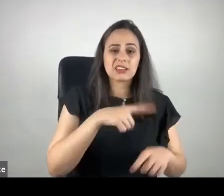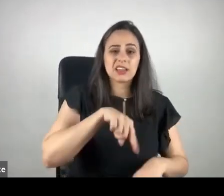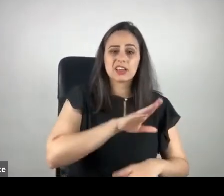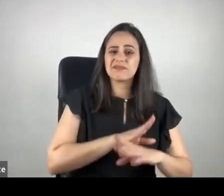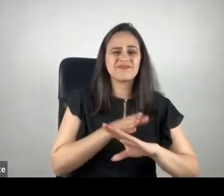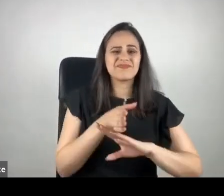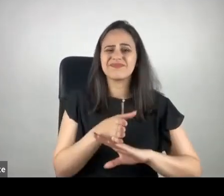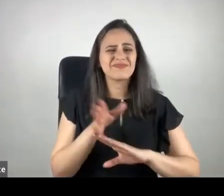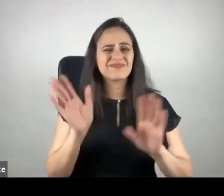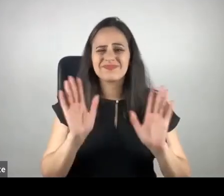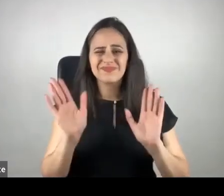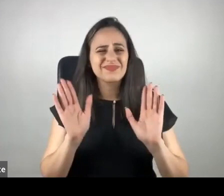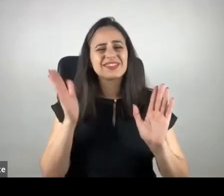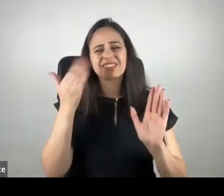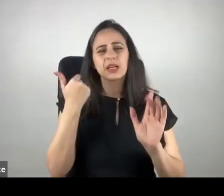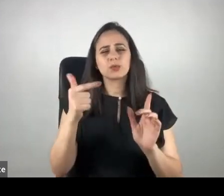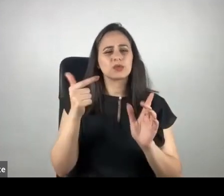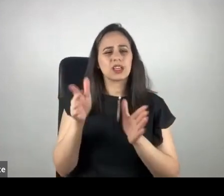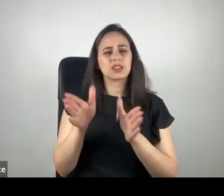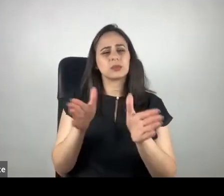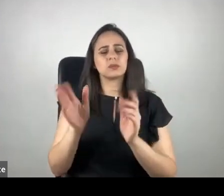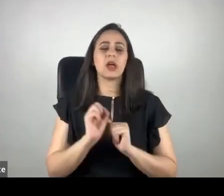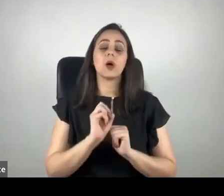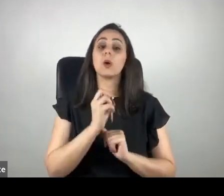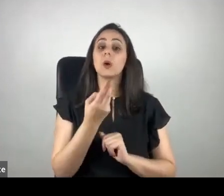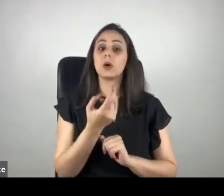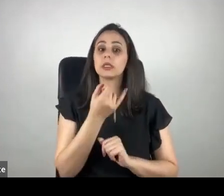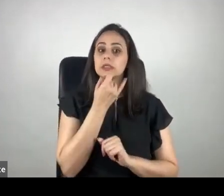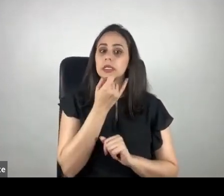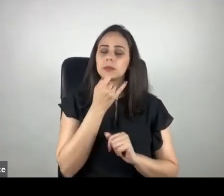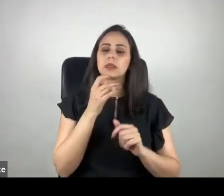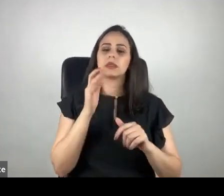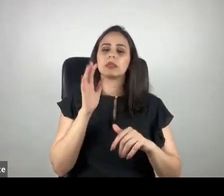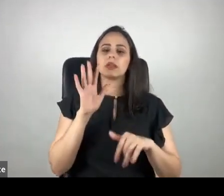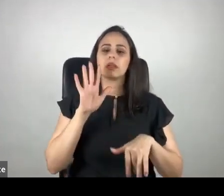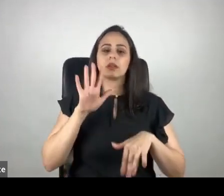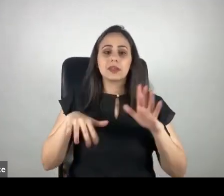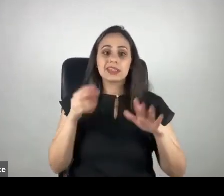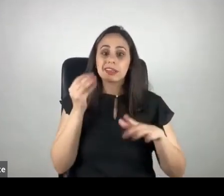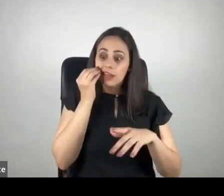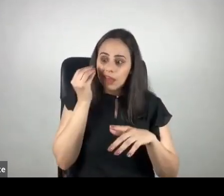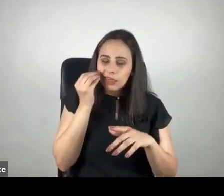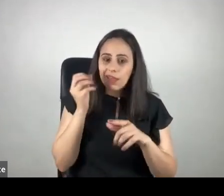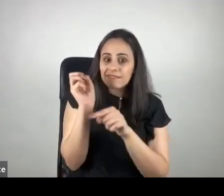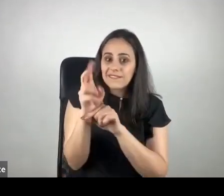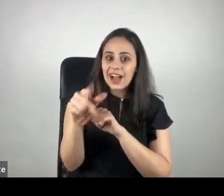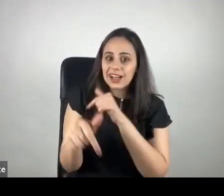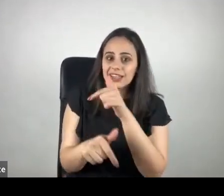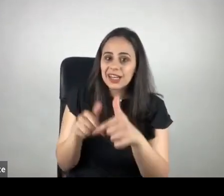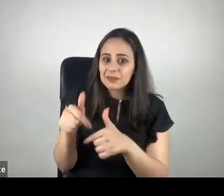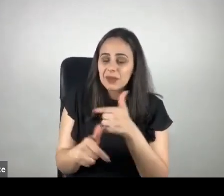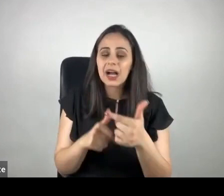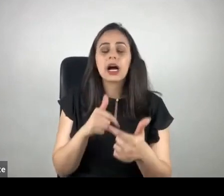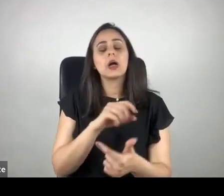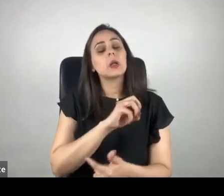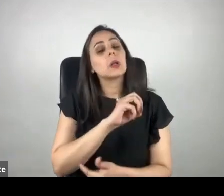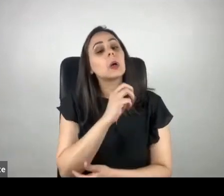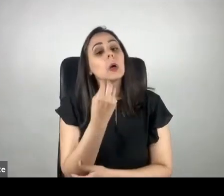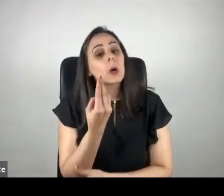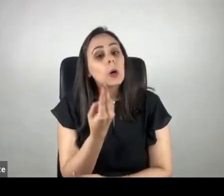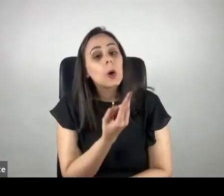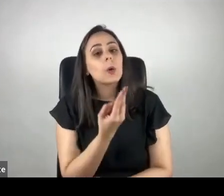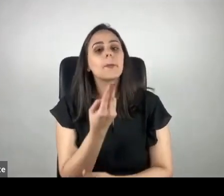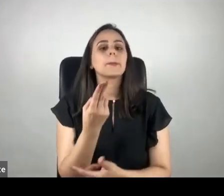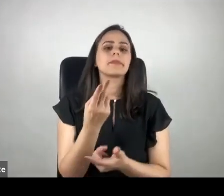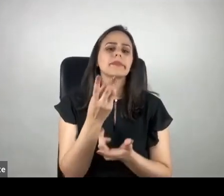alguns ambientes, de repente até tentarem concorrer no mercado de trabalho, de tentarem